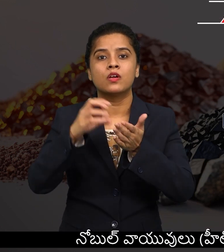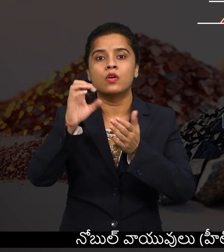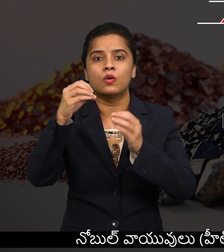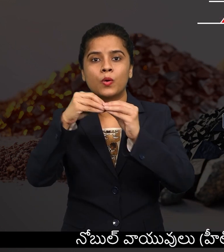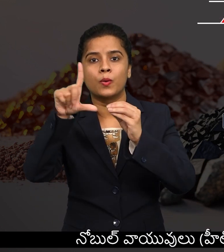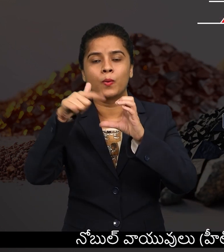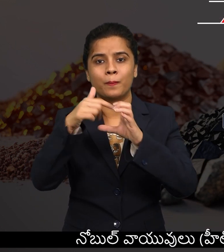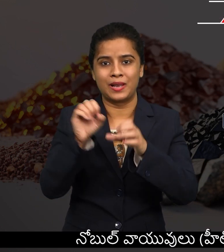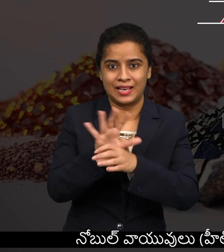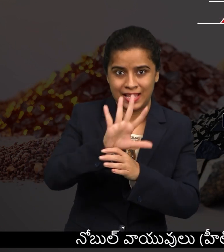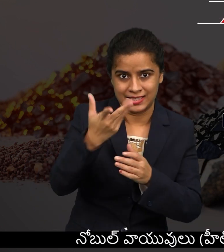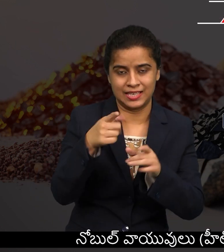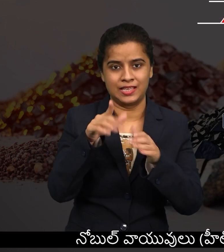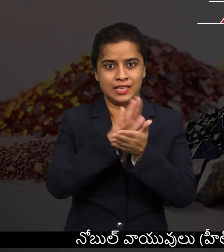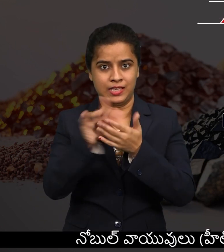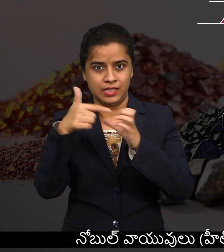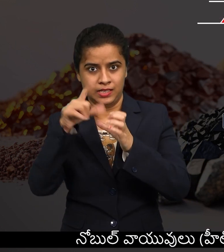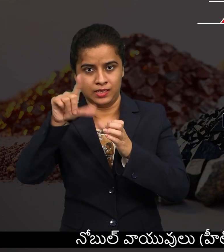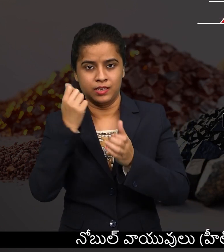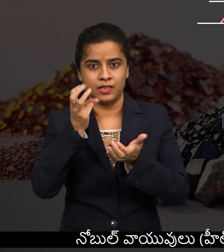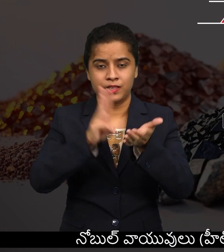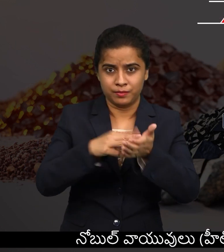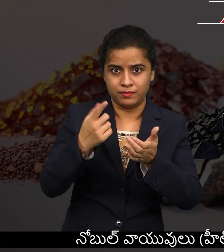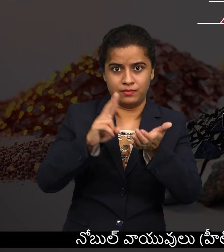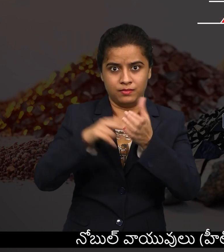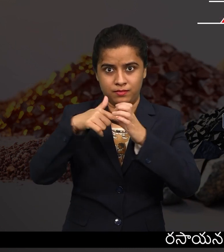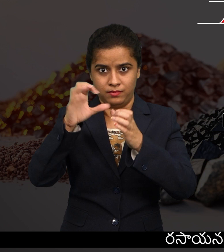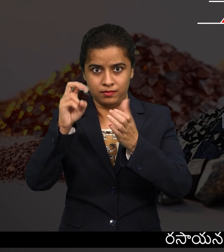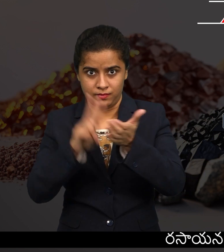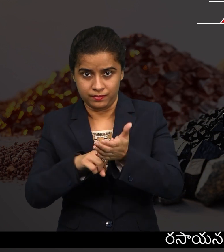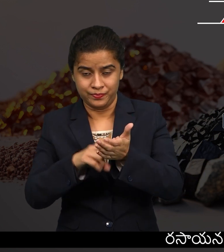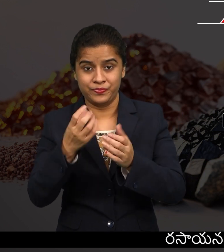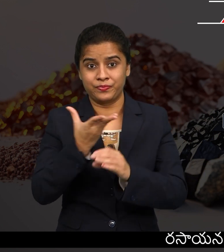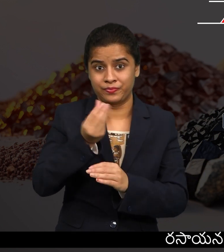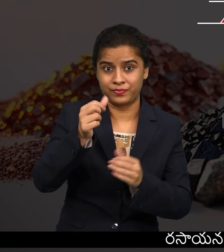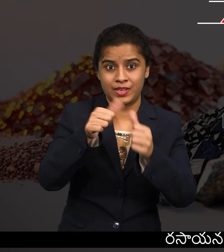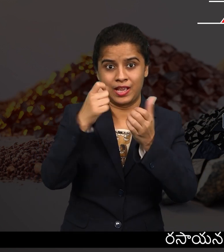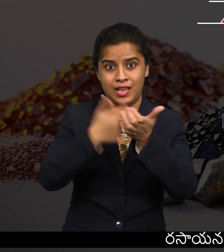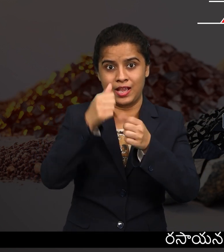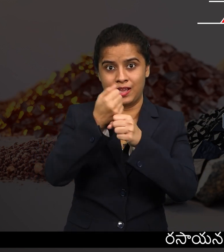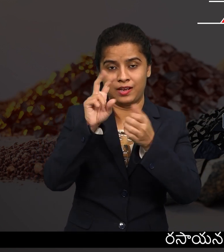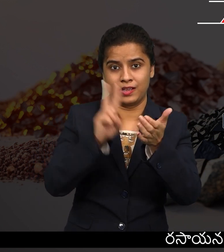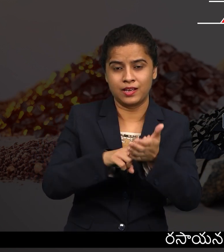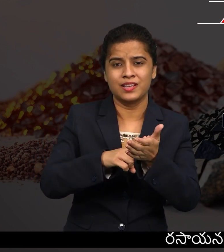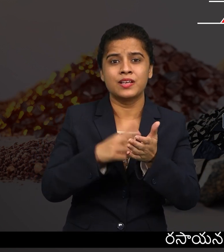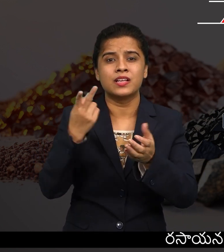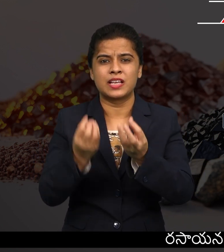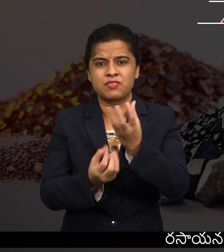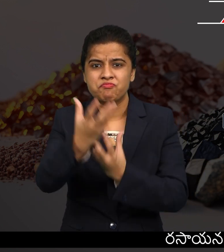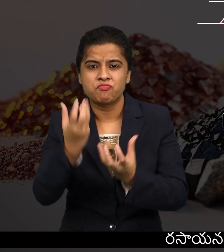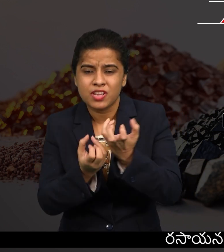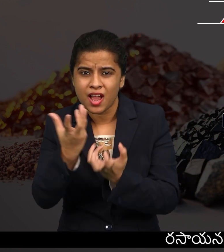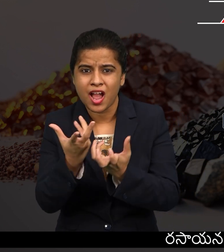నోబుల్ వాయువులు హీలియం, నియాన్ మరియు ఆర్గాన్ వంటివి రసాయన ప్రతిచర్యలలో పాల్గొనవు.